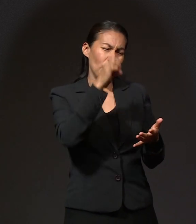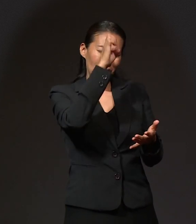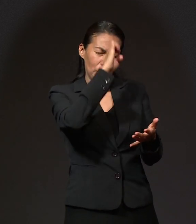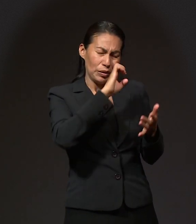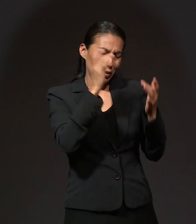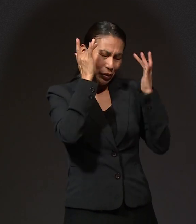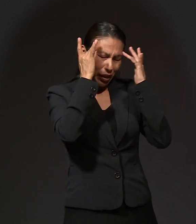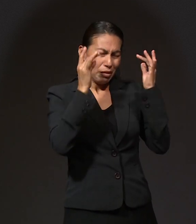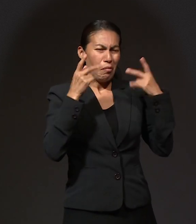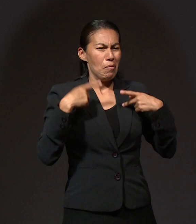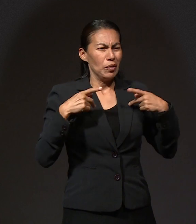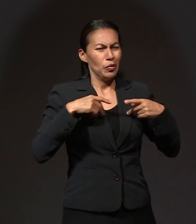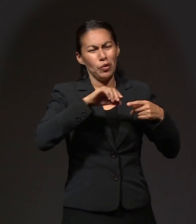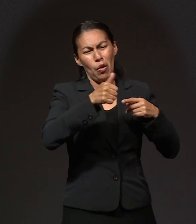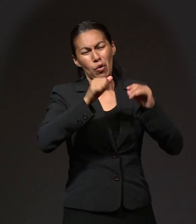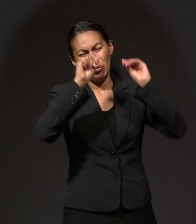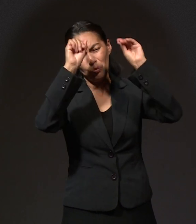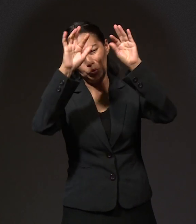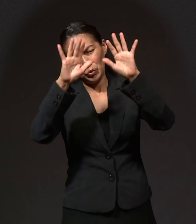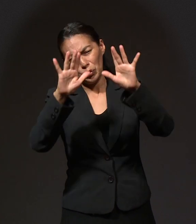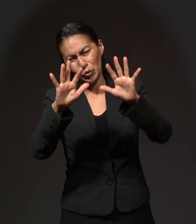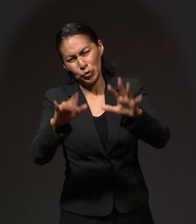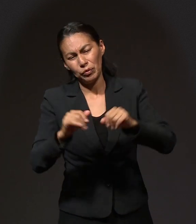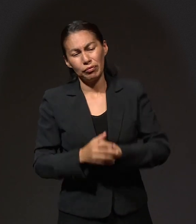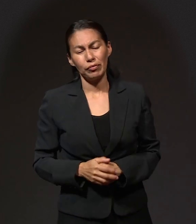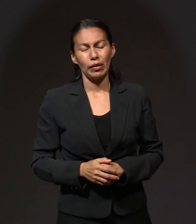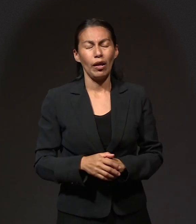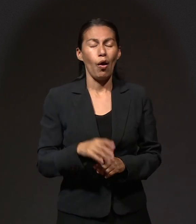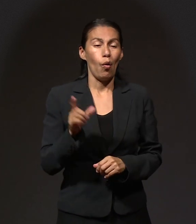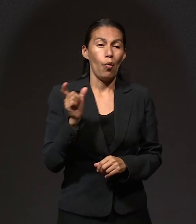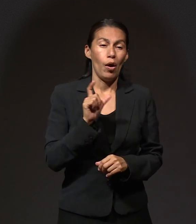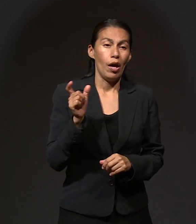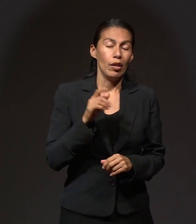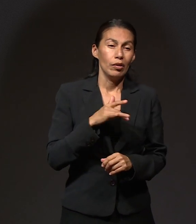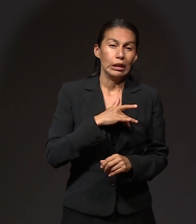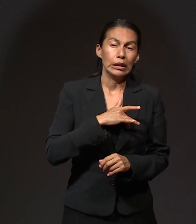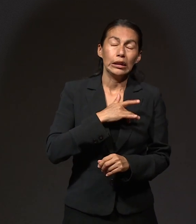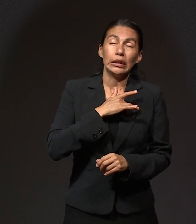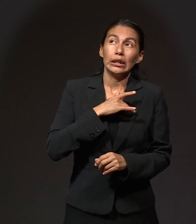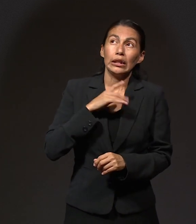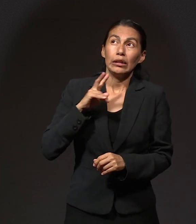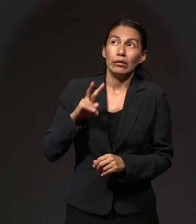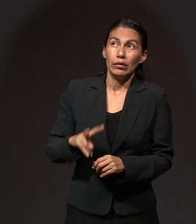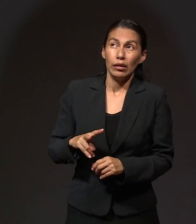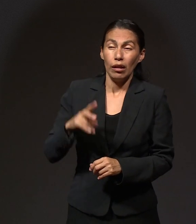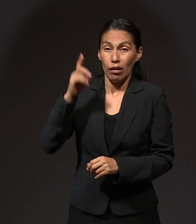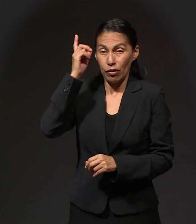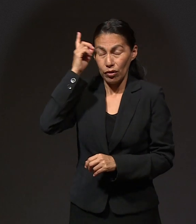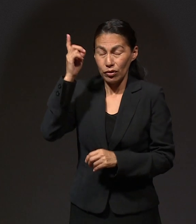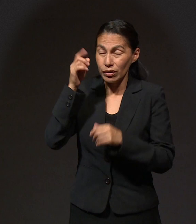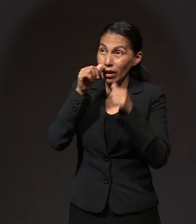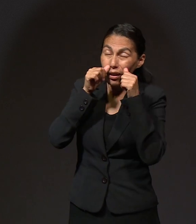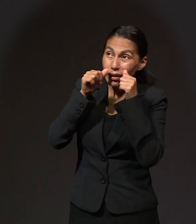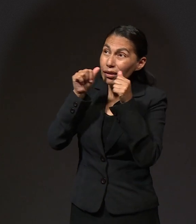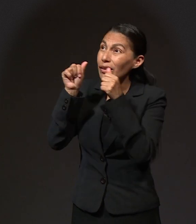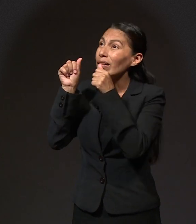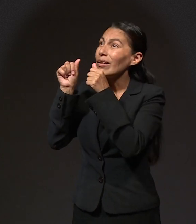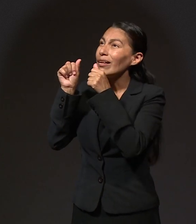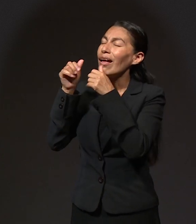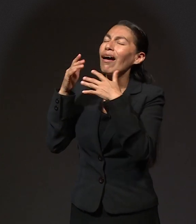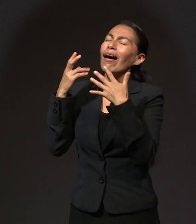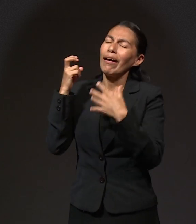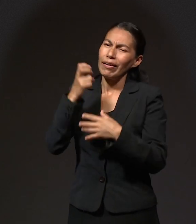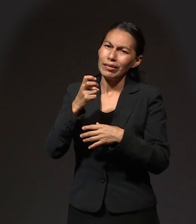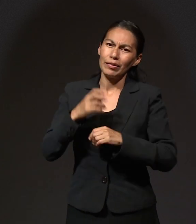abundante del Espíritu Santo en las personas que son sensibles a la voz de Dios. Correcto. Porque hay